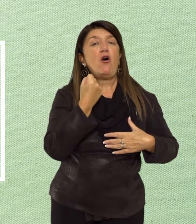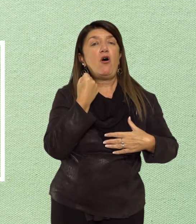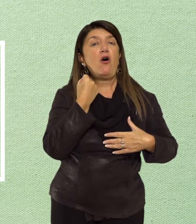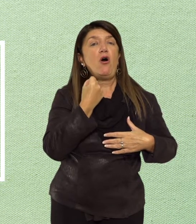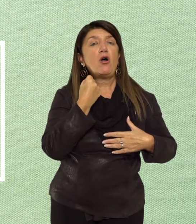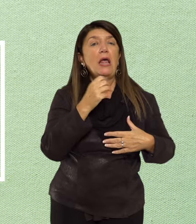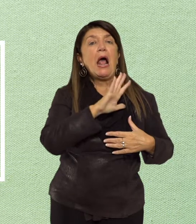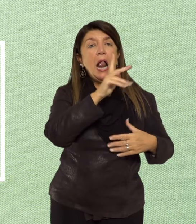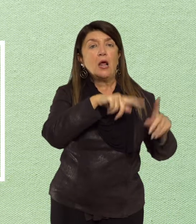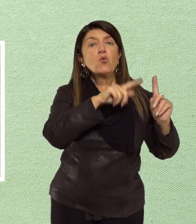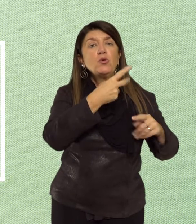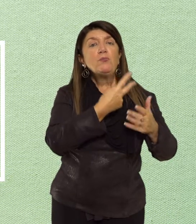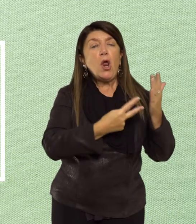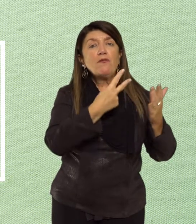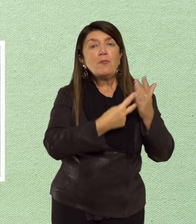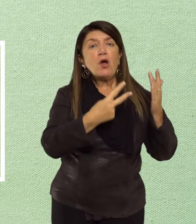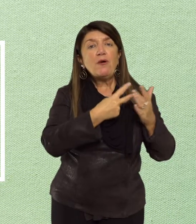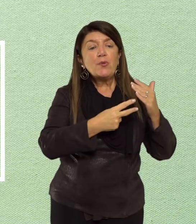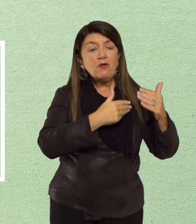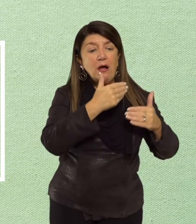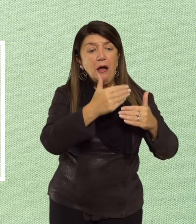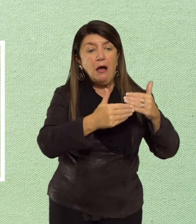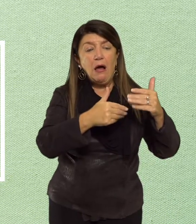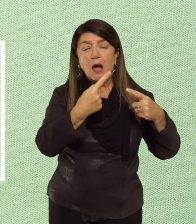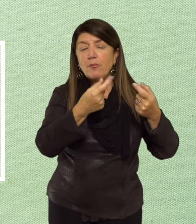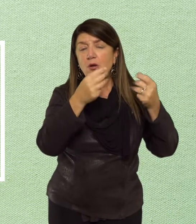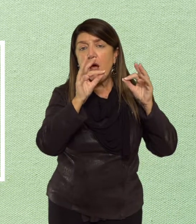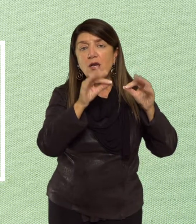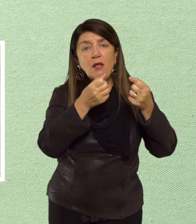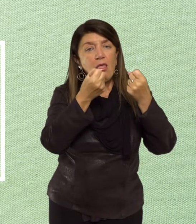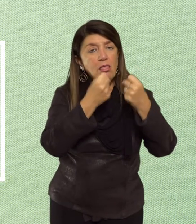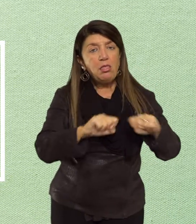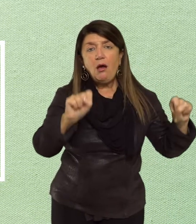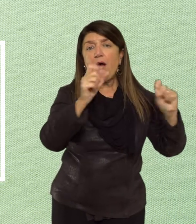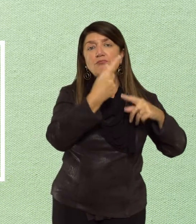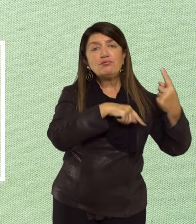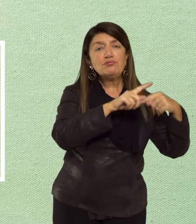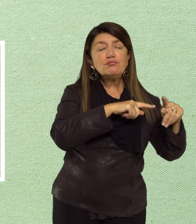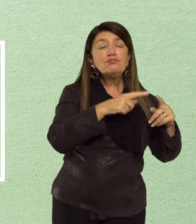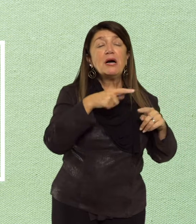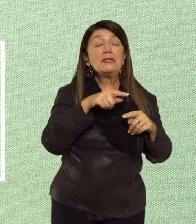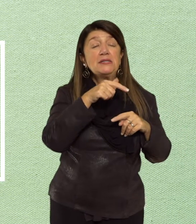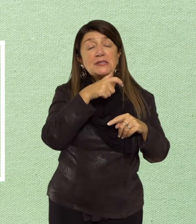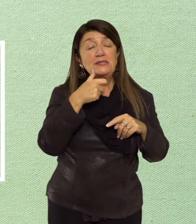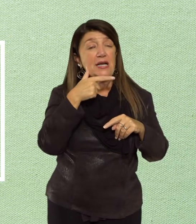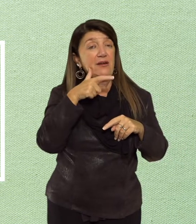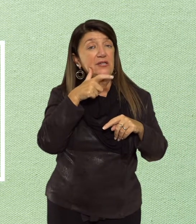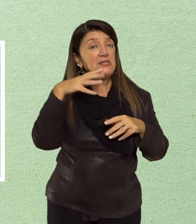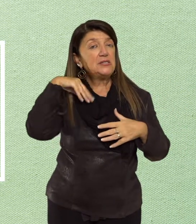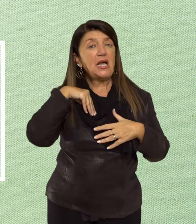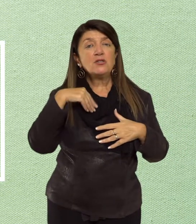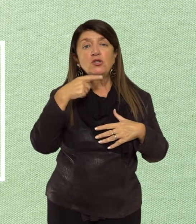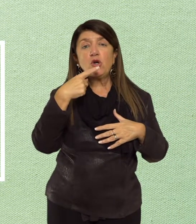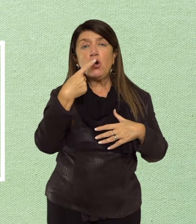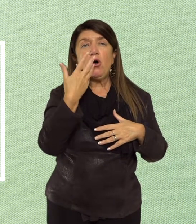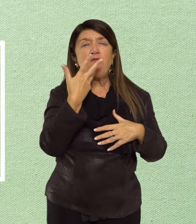tantissimi miei compagni io li ho persi nel cammino, perché comunque è una cosa difficile, è una cosa alla quale devi volerlo fare, come